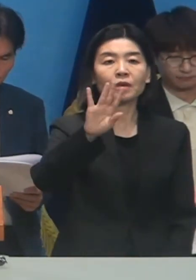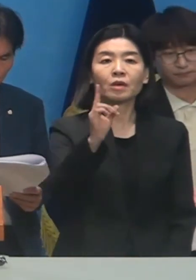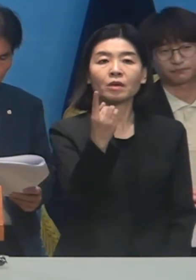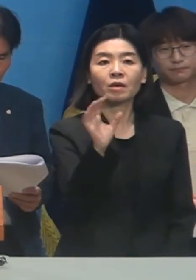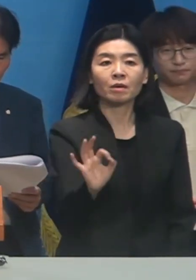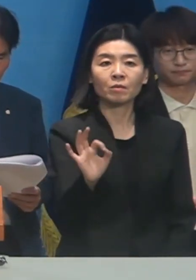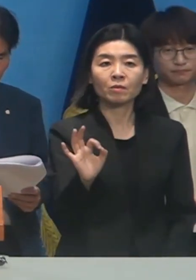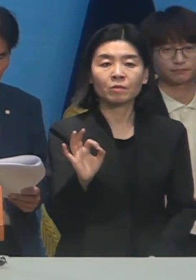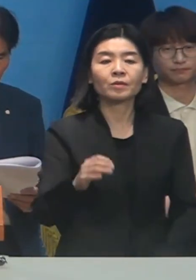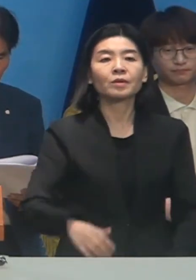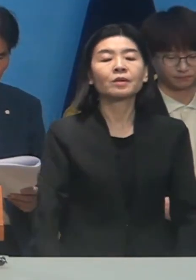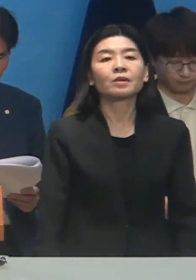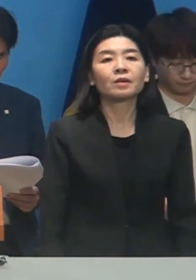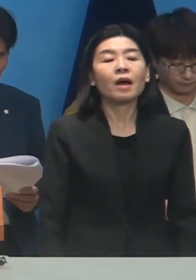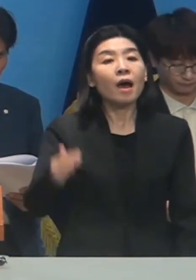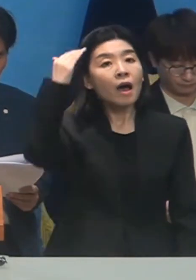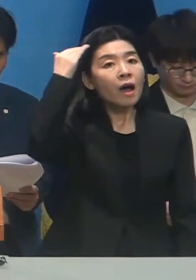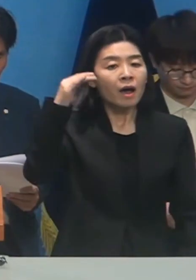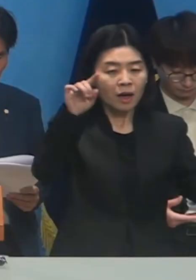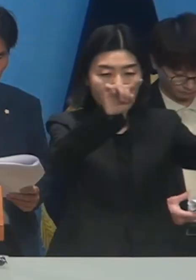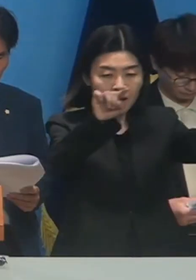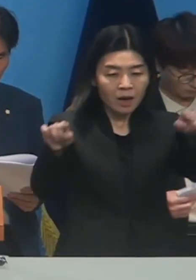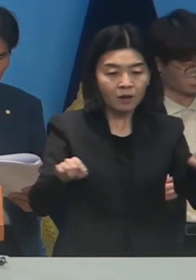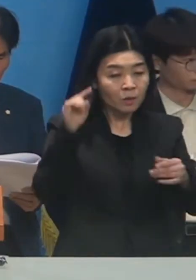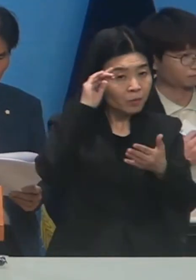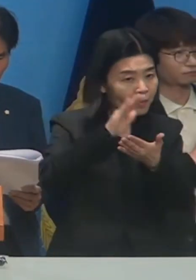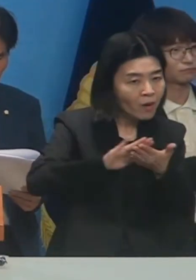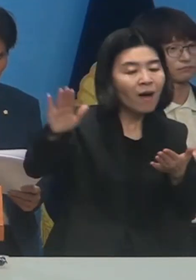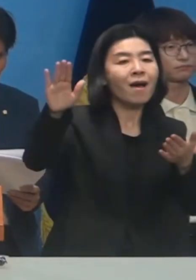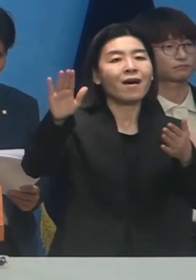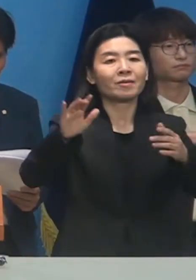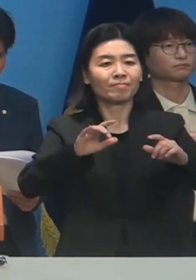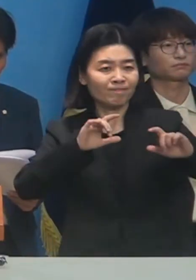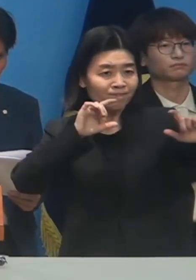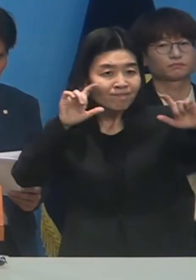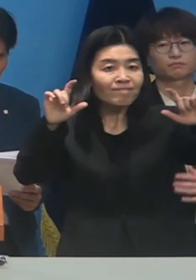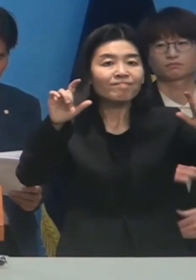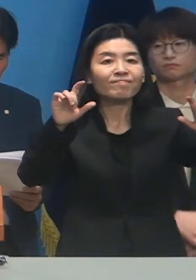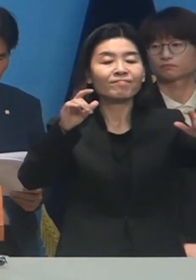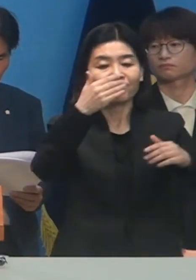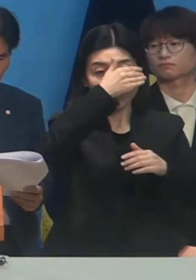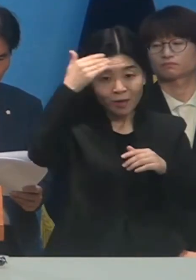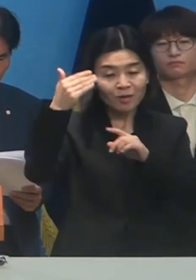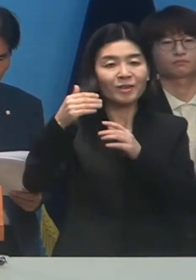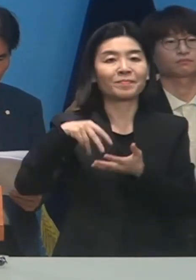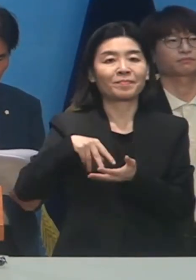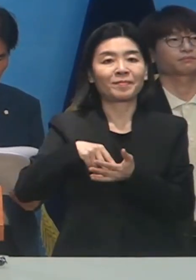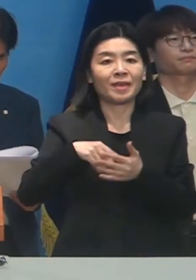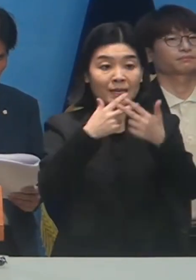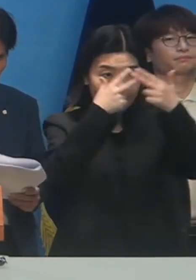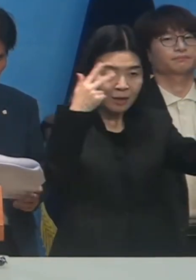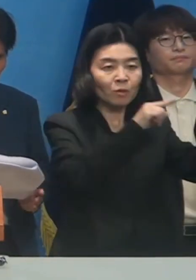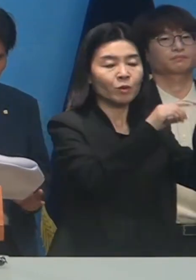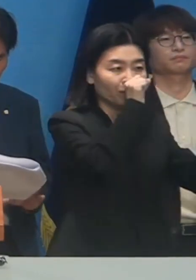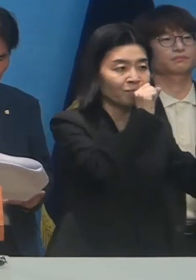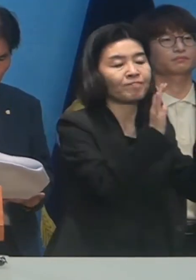노재봉입니다. 한반도 평화를 외치는 청년들은 이재명 후보를